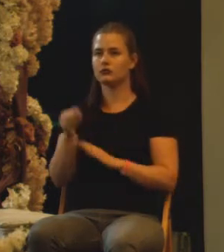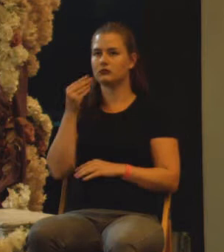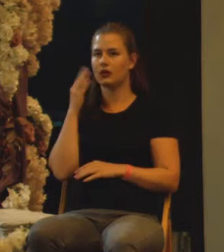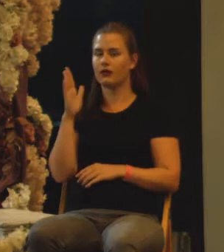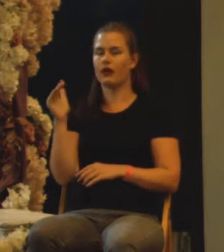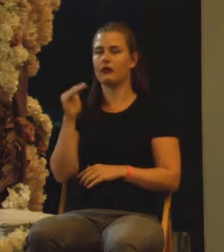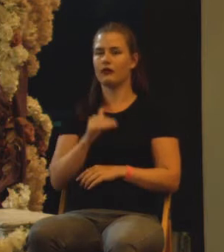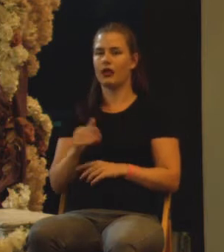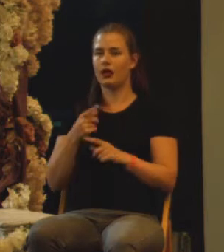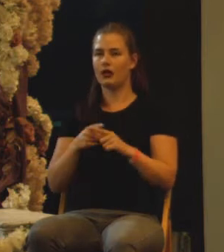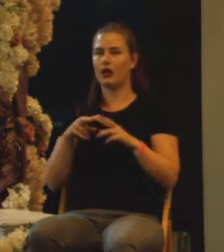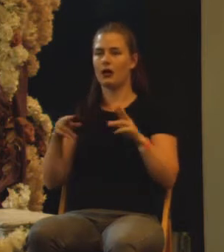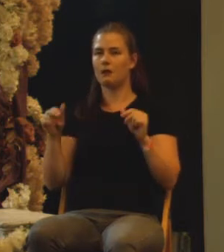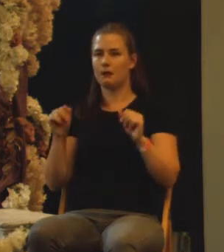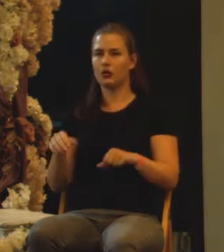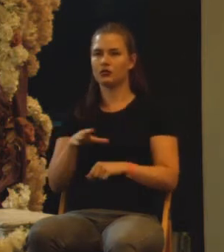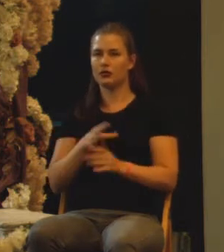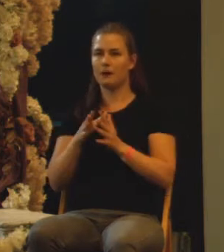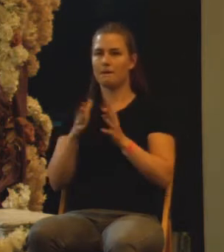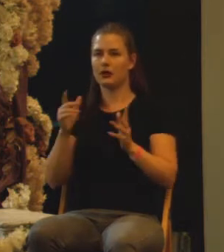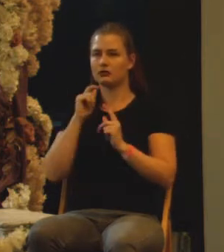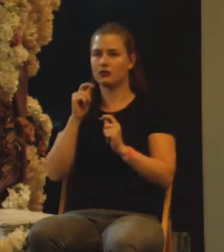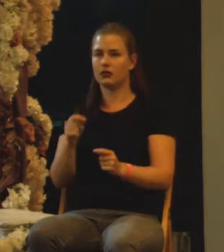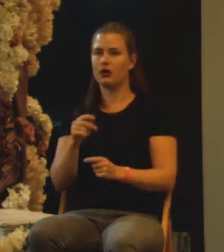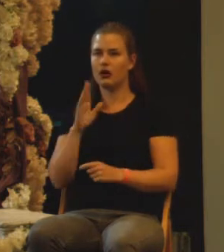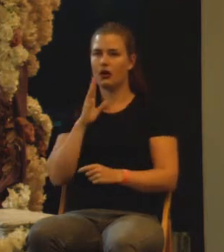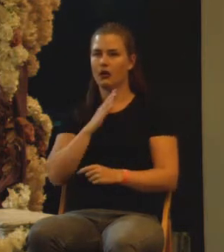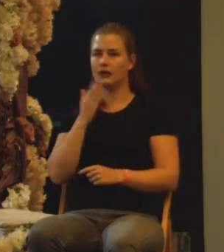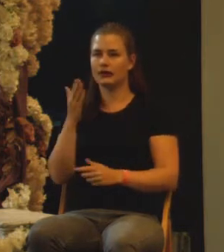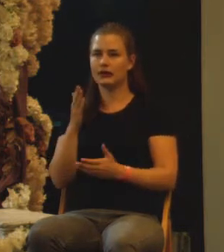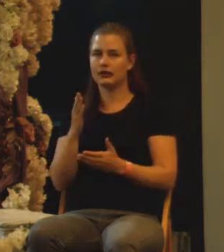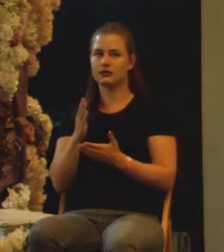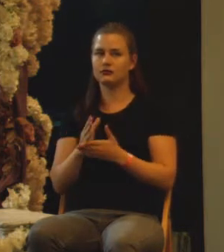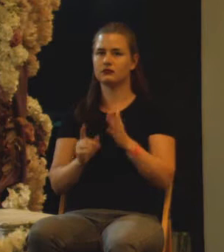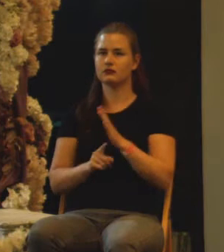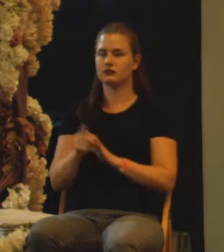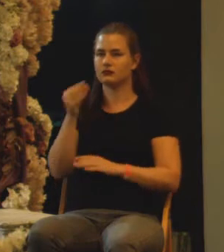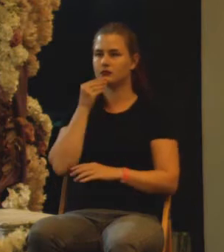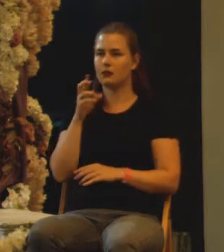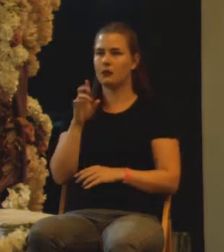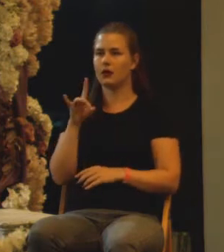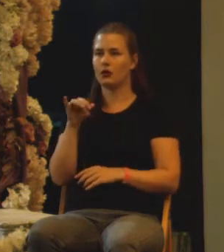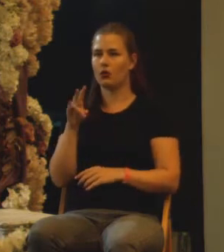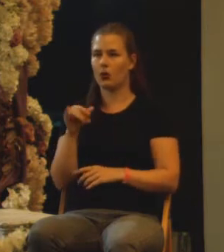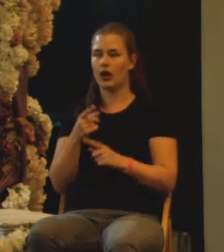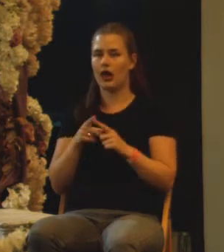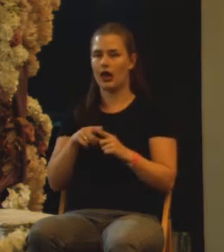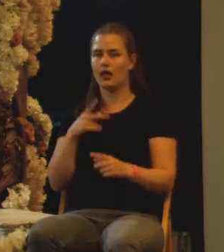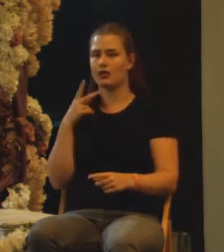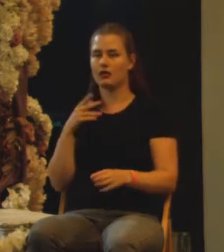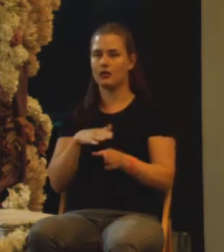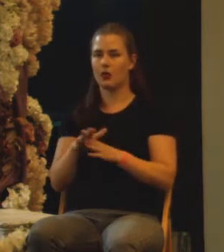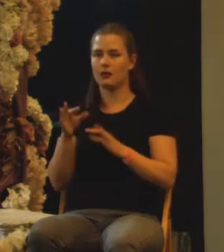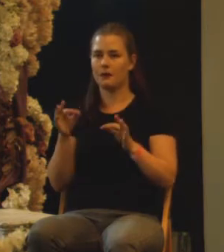феврале. Это тоже может быть большой сюрприз. Типа, вау, ты стал есть брокколи. Но это как бы тоже не совсем правильно